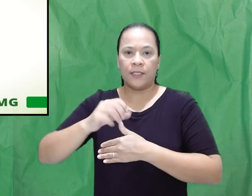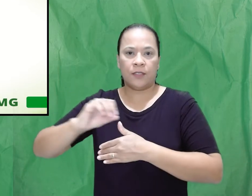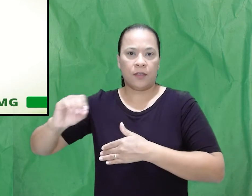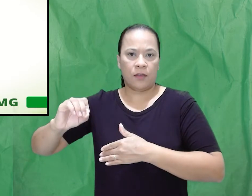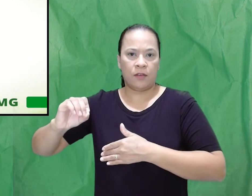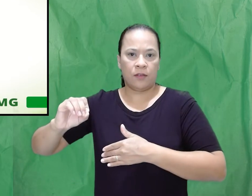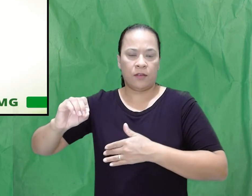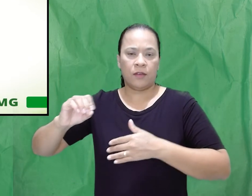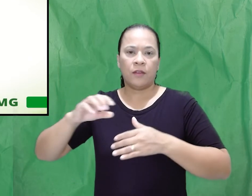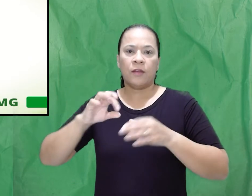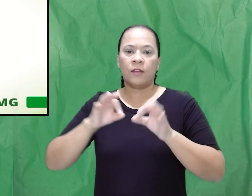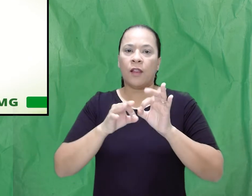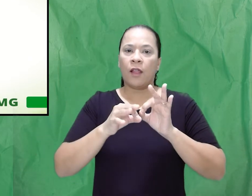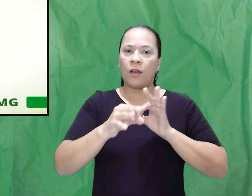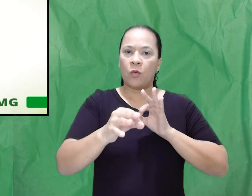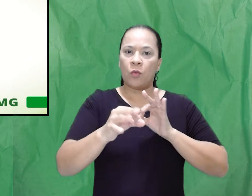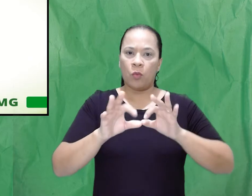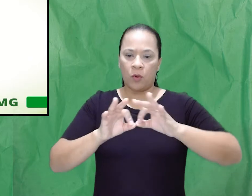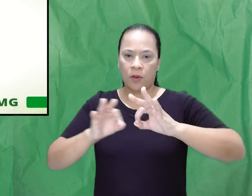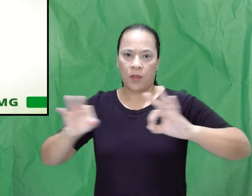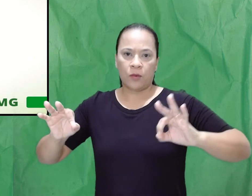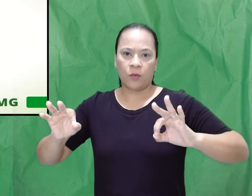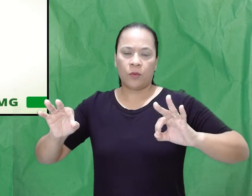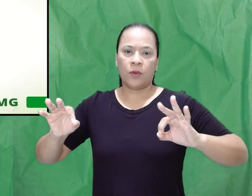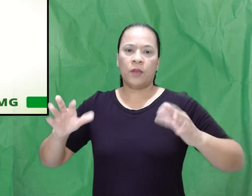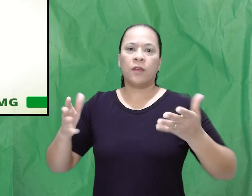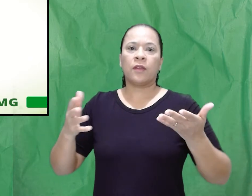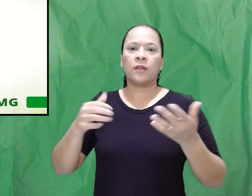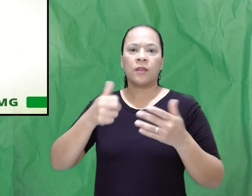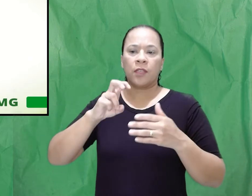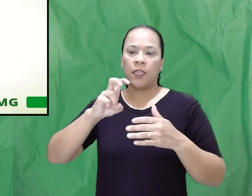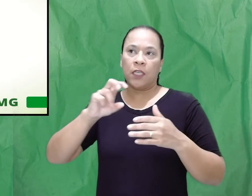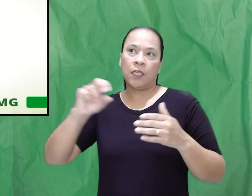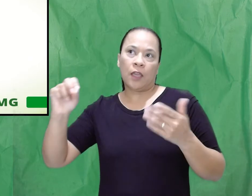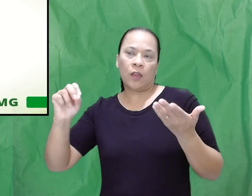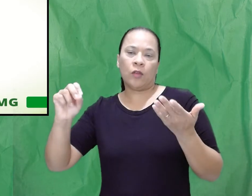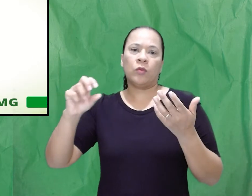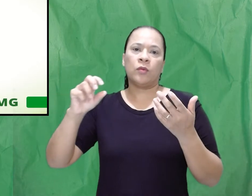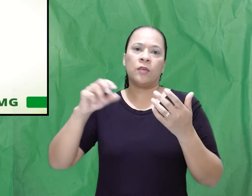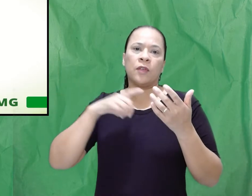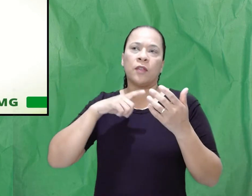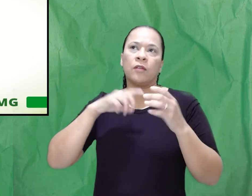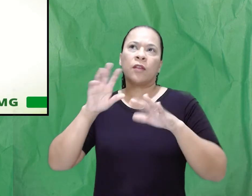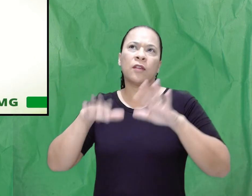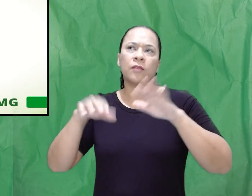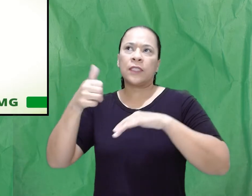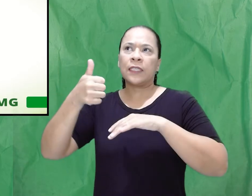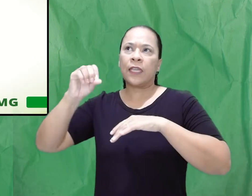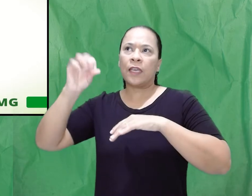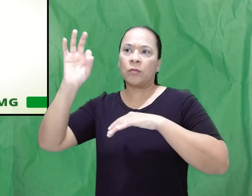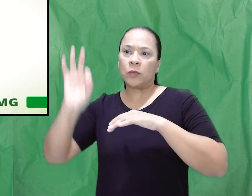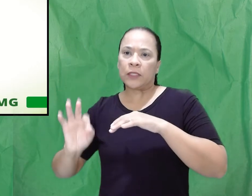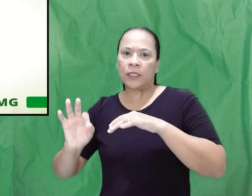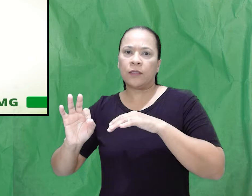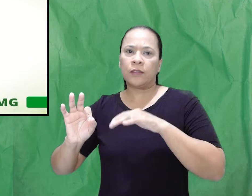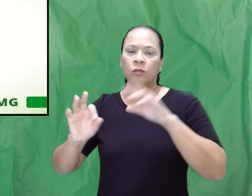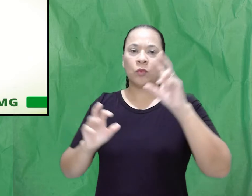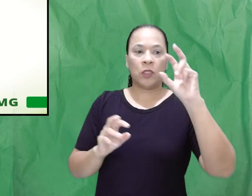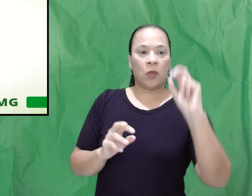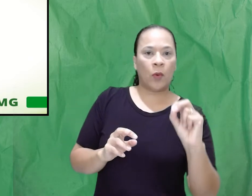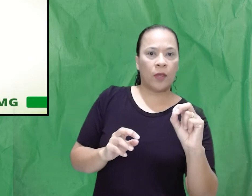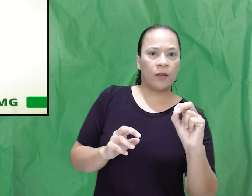agora dele é 500. Então, o meu elemento vai ser 10%, que seria, nesse caso, 50. Então, é uma